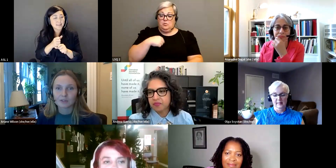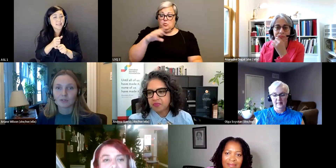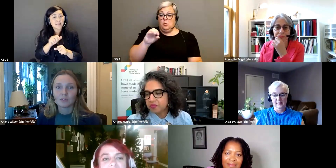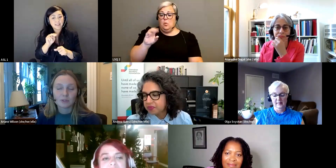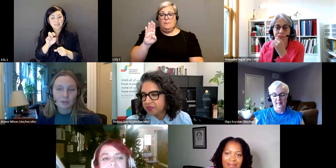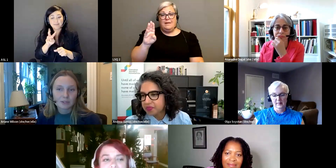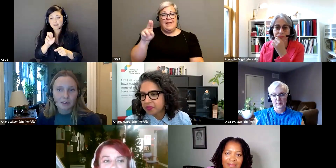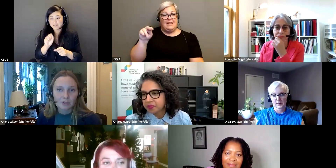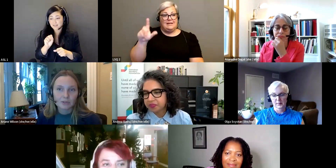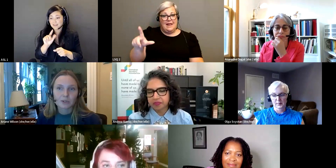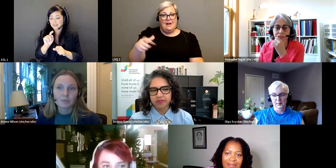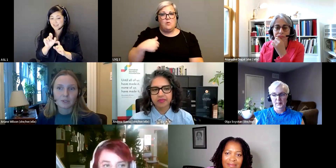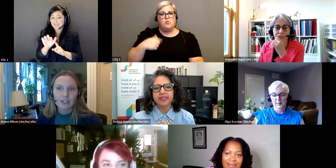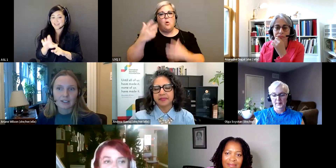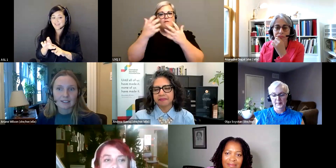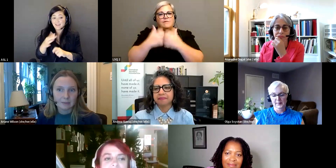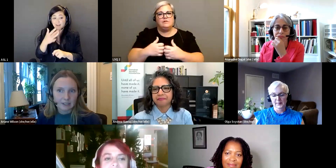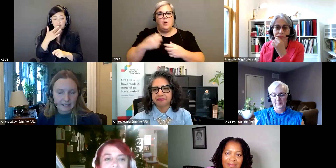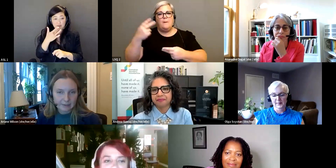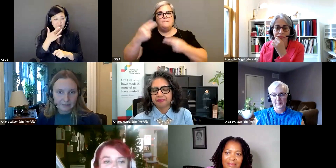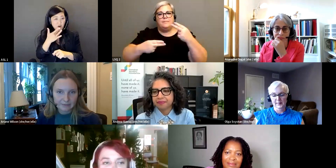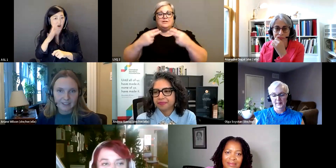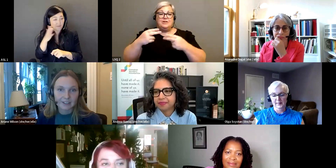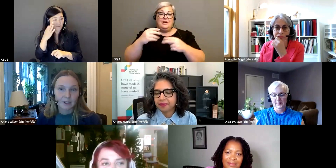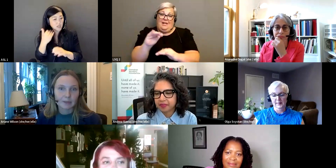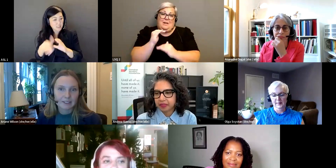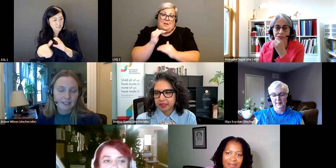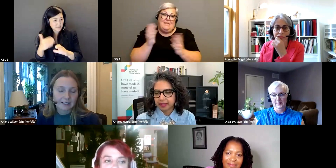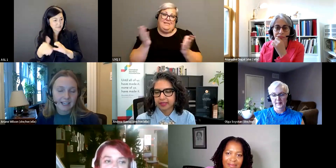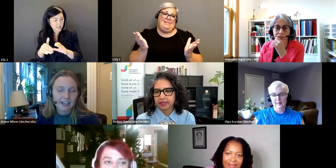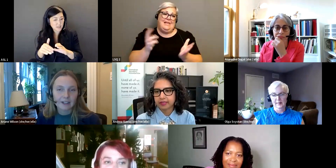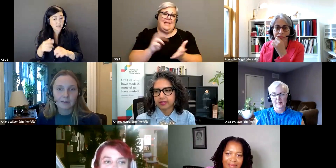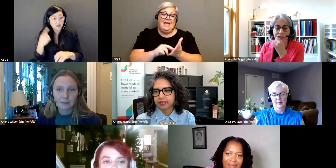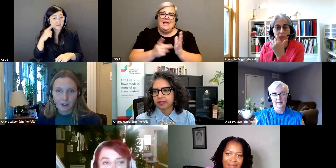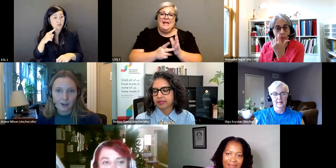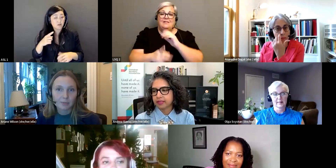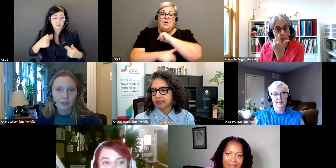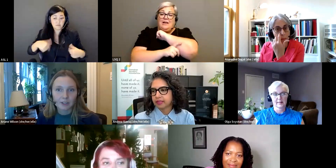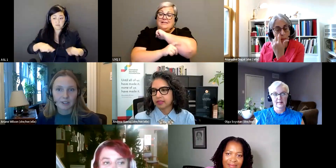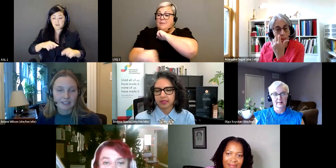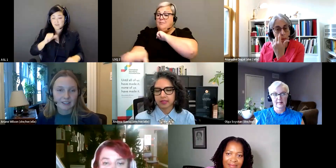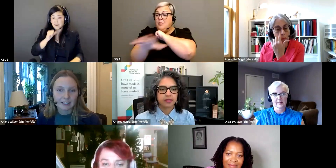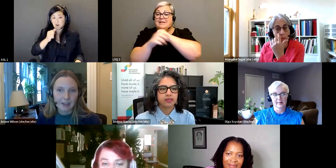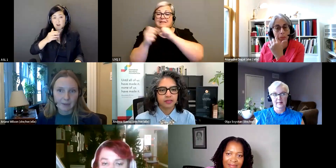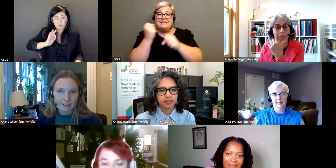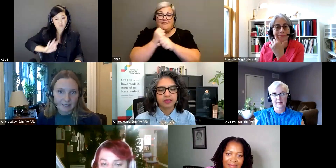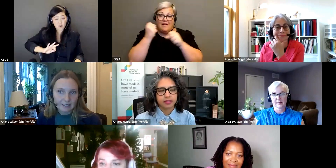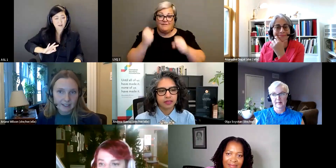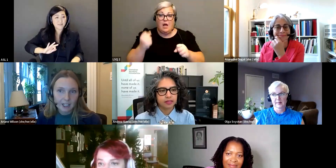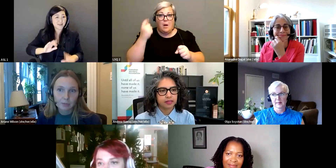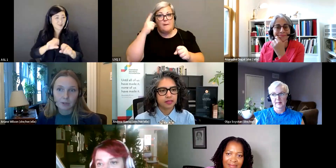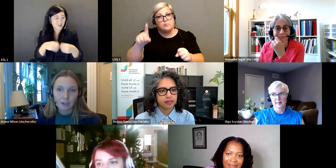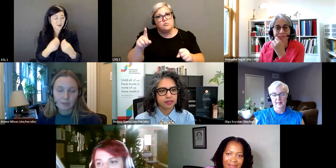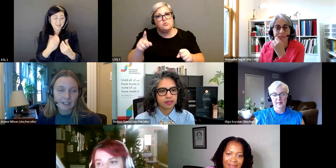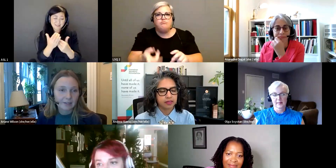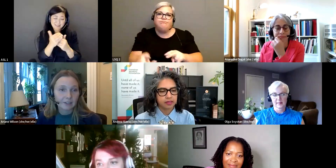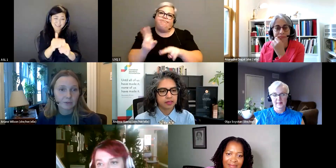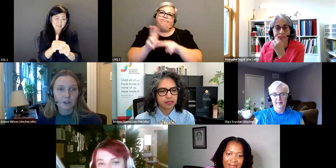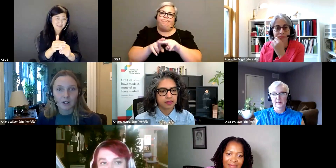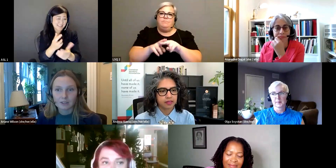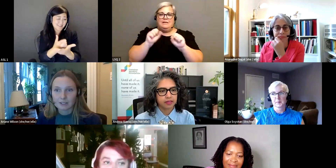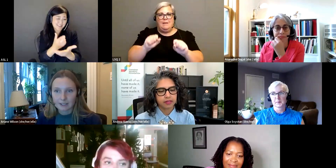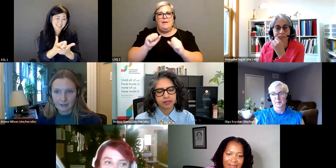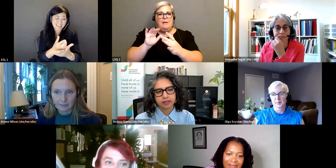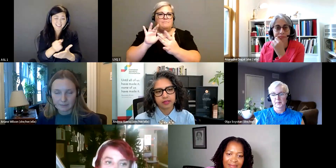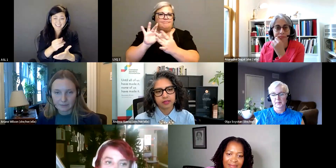lucratif, nous fonctionnons sous un budget limité et notre personnel travaille fort pour augmenter notre capacité pour communiquer avec